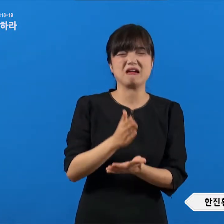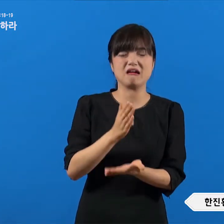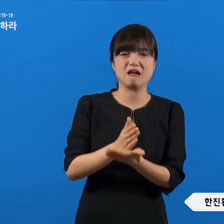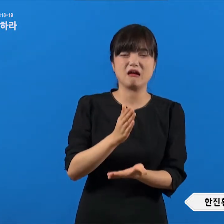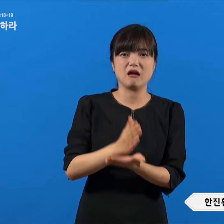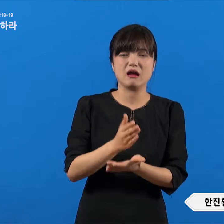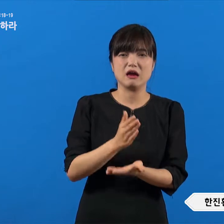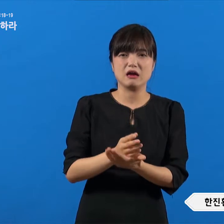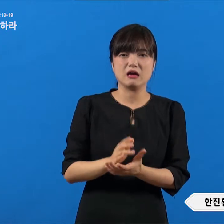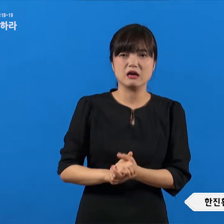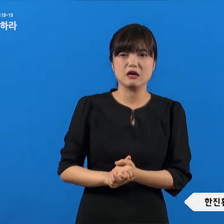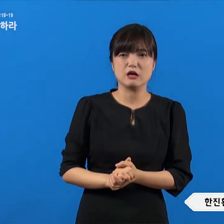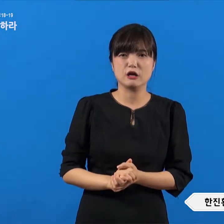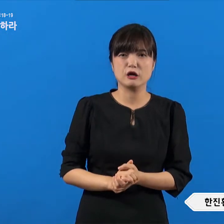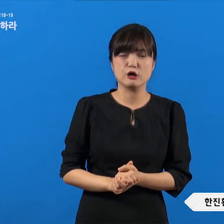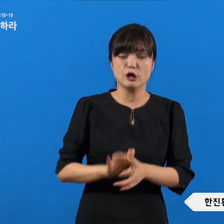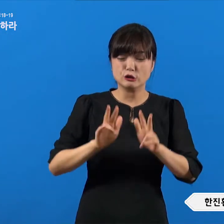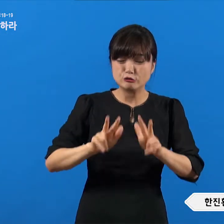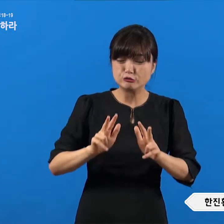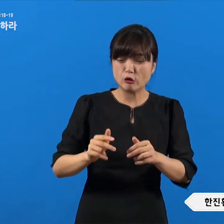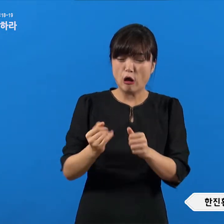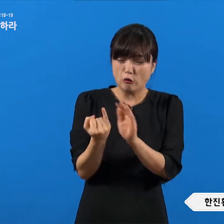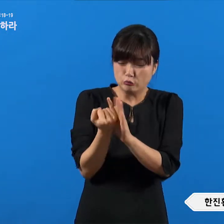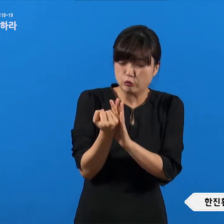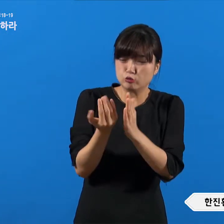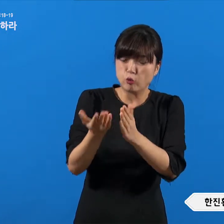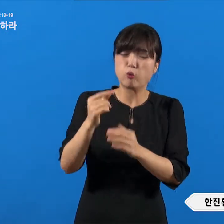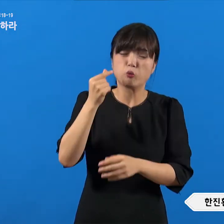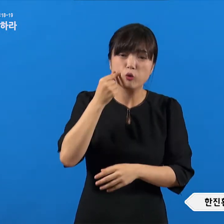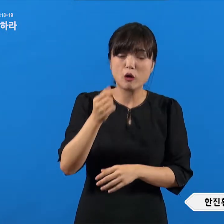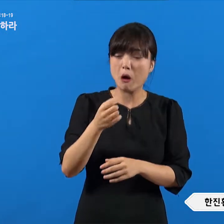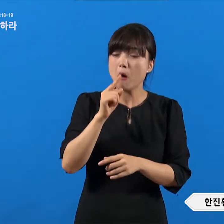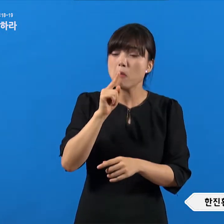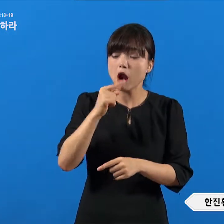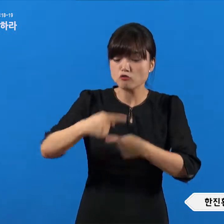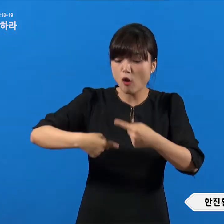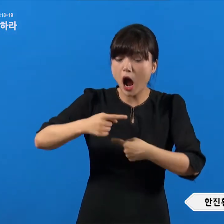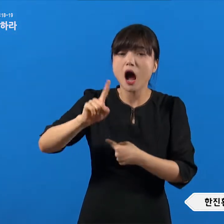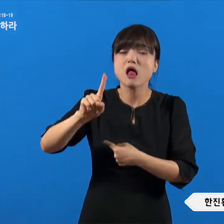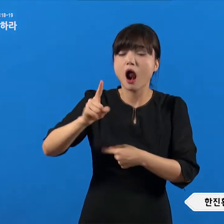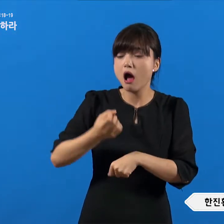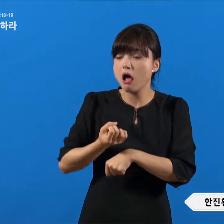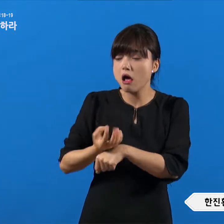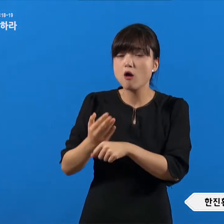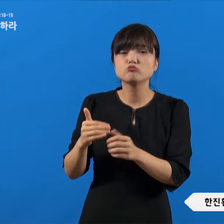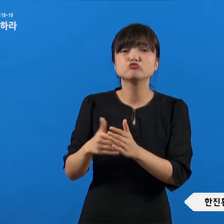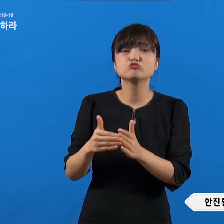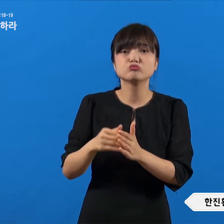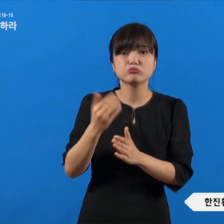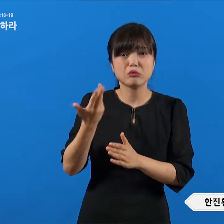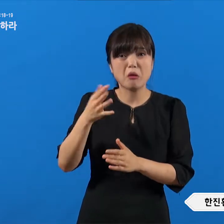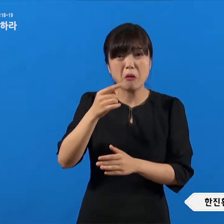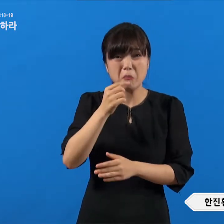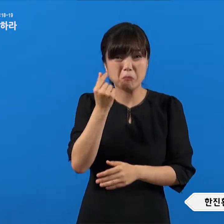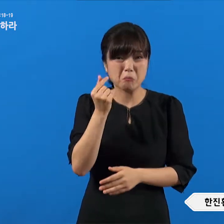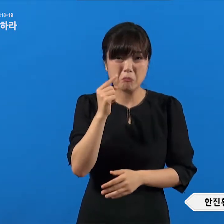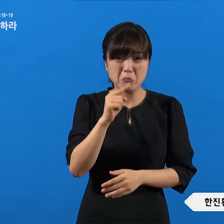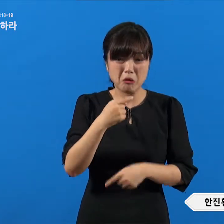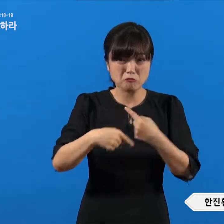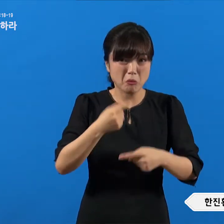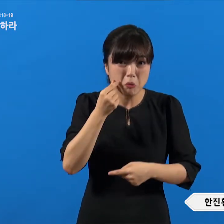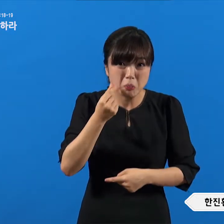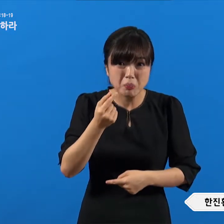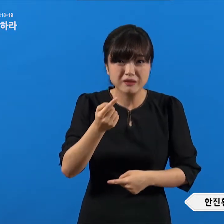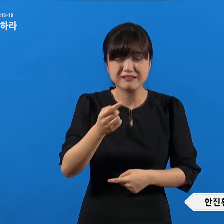지금 내 구명조끼라도 벗어주어도 모자랄 판에 말 몇 마디 하는 것이 뭐가 어렵습니까? 미안해,